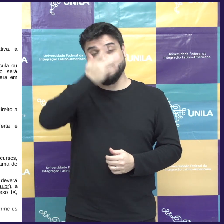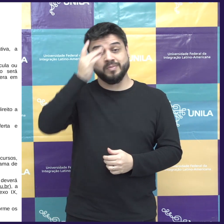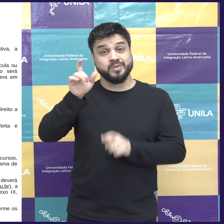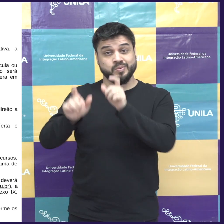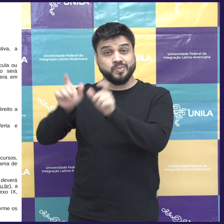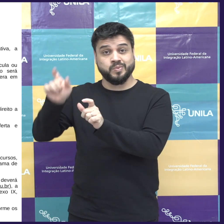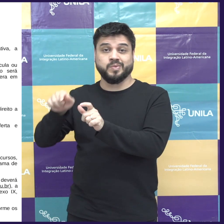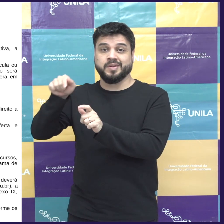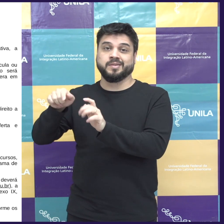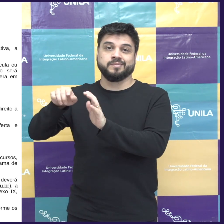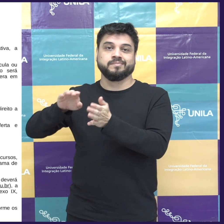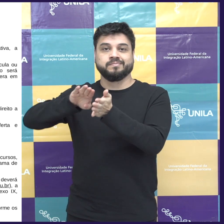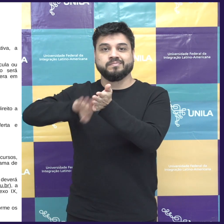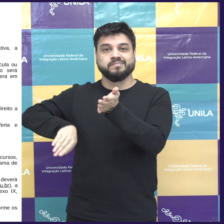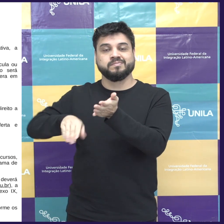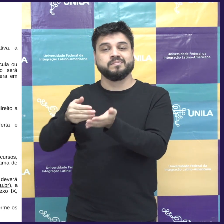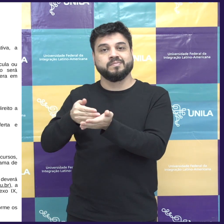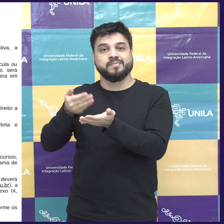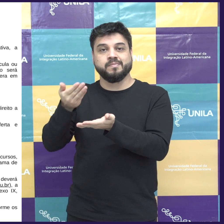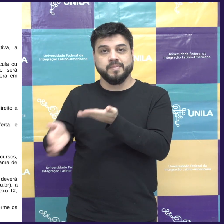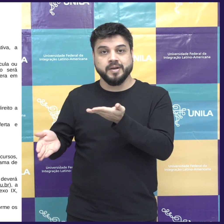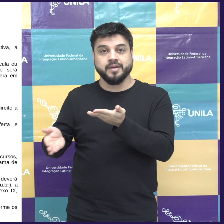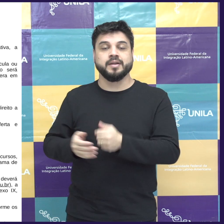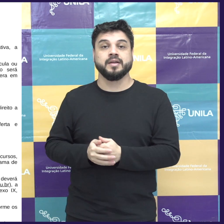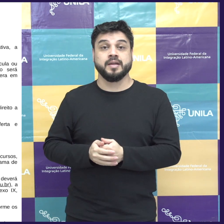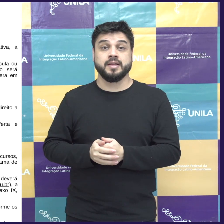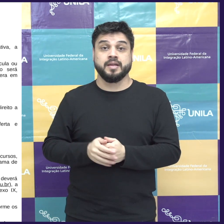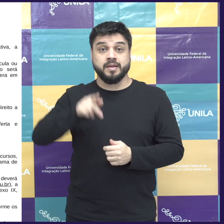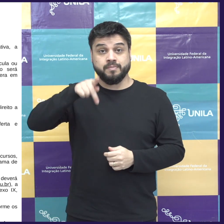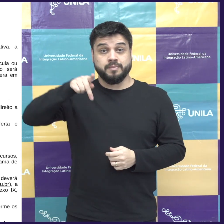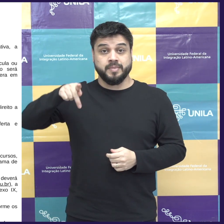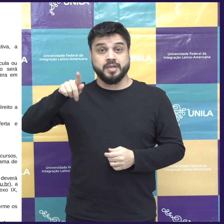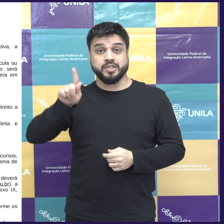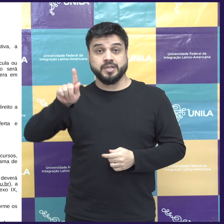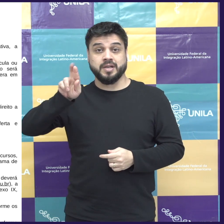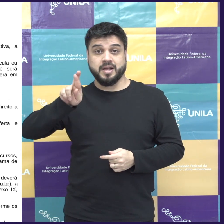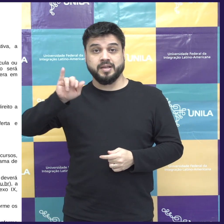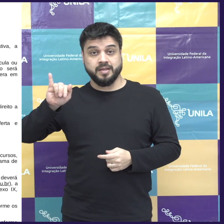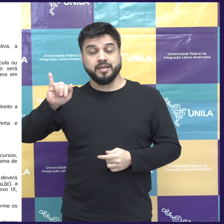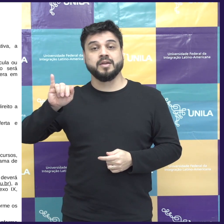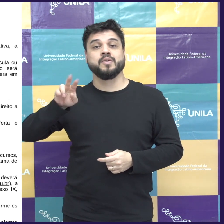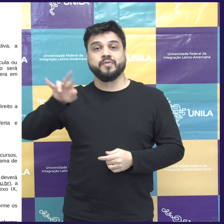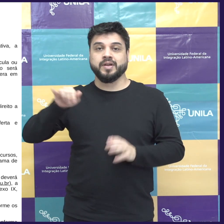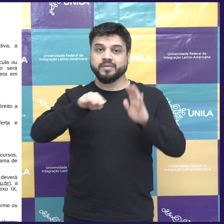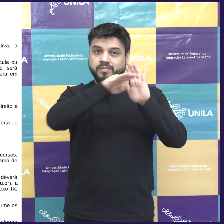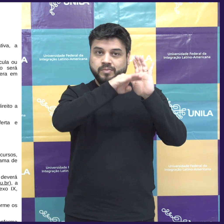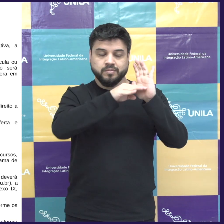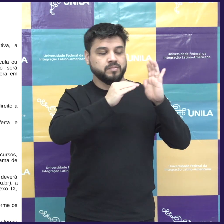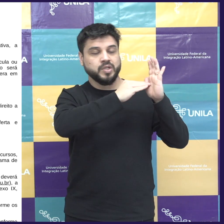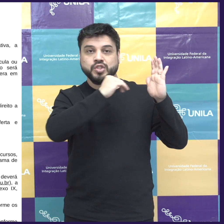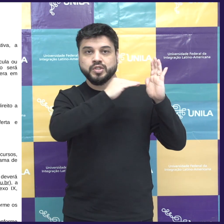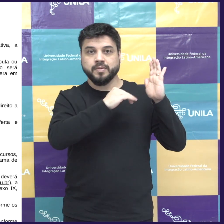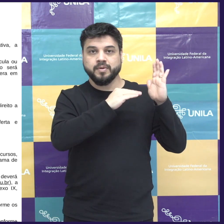será desclassificado e o PPGRI convocará os